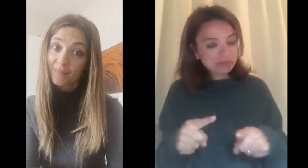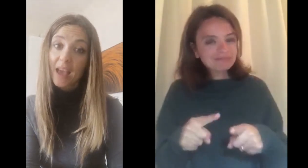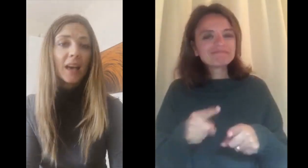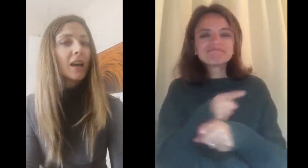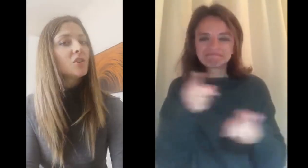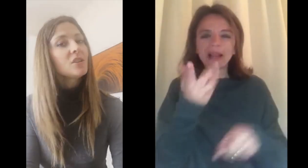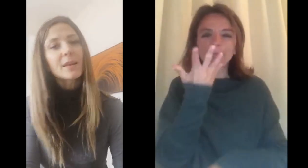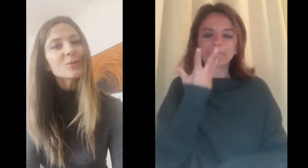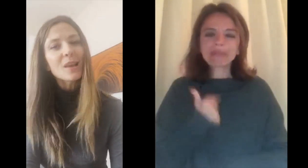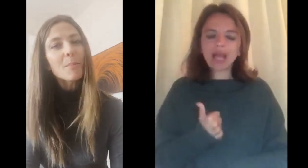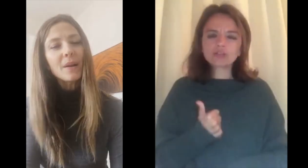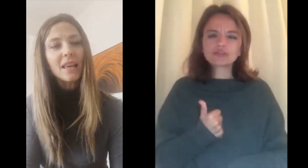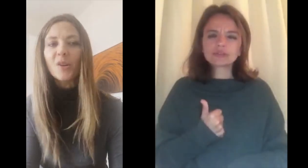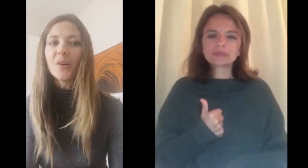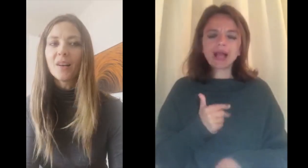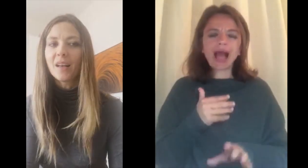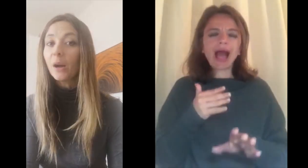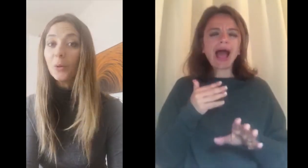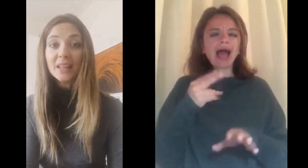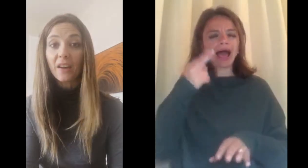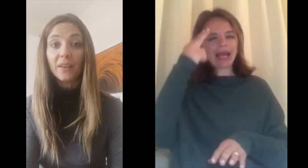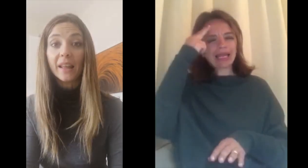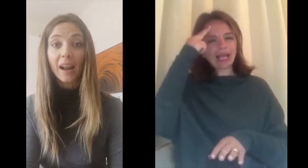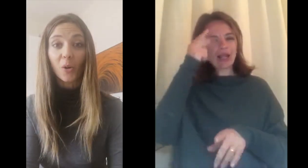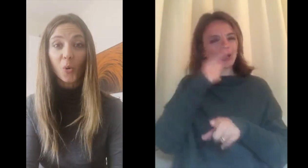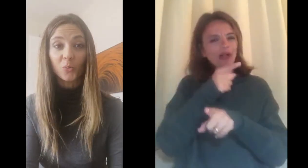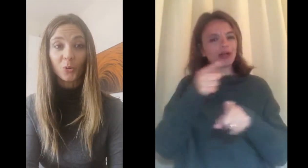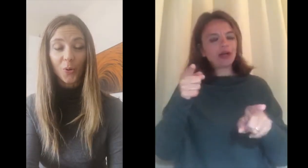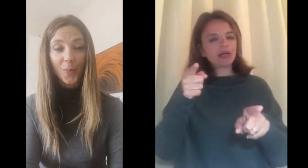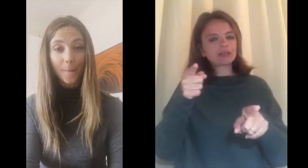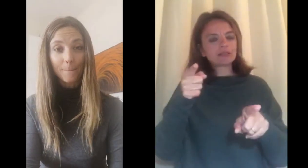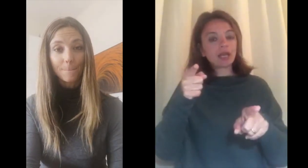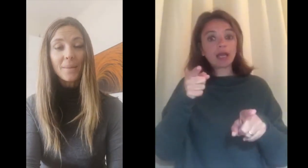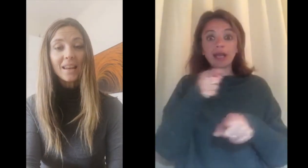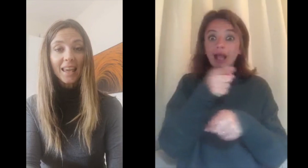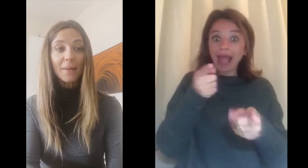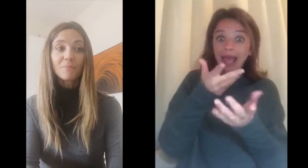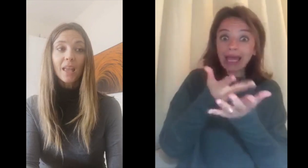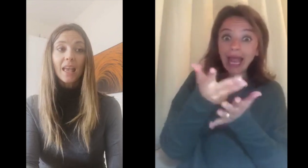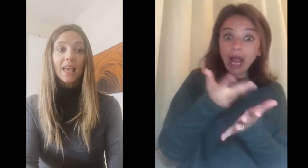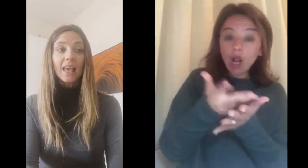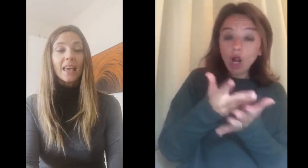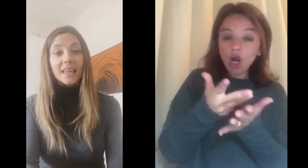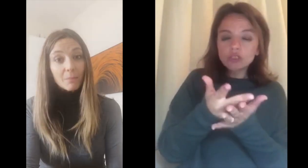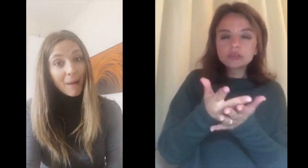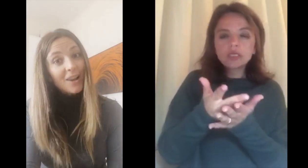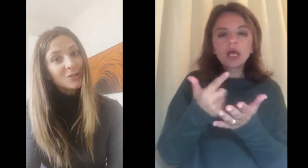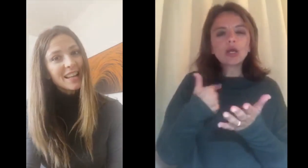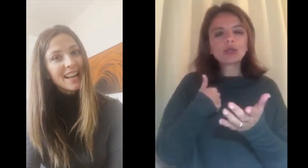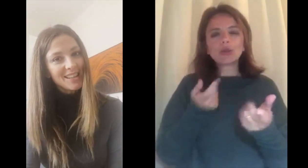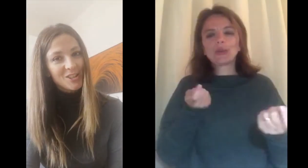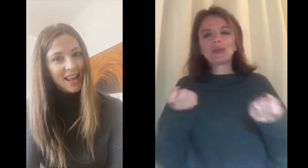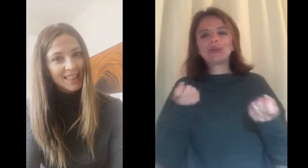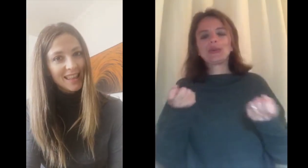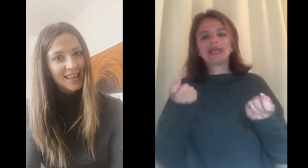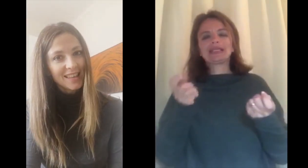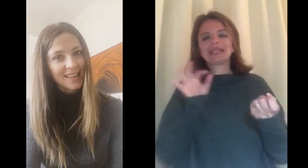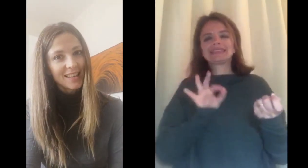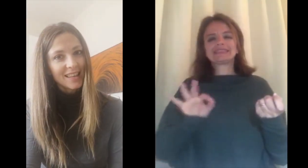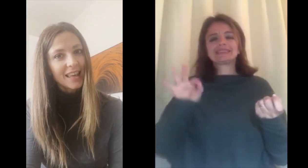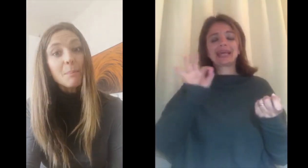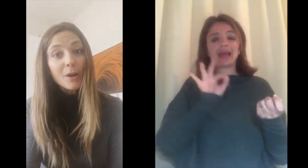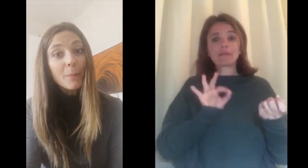caso, ci sarò sempre io a guidarvi nel racconto, perché il bello delle